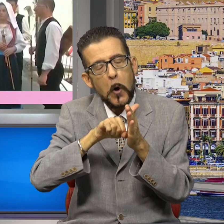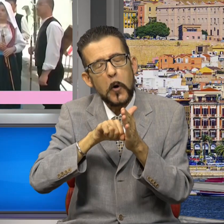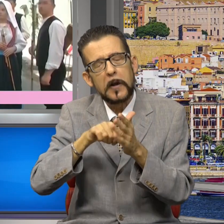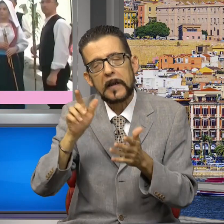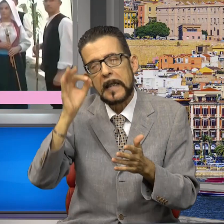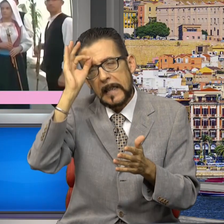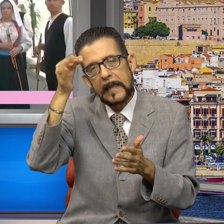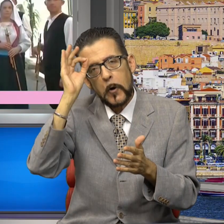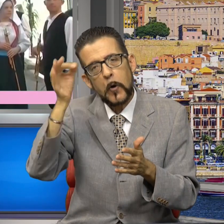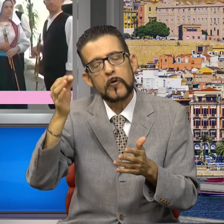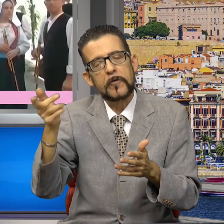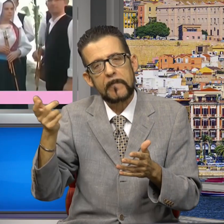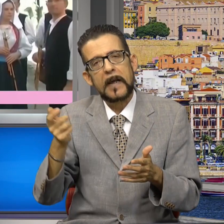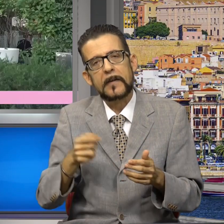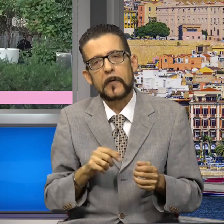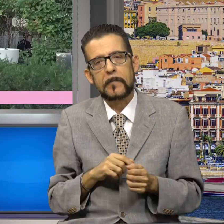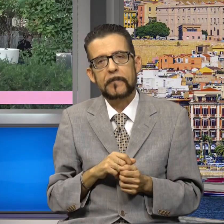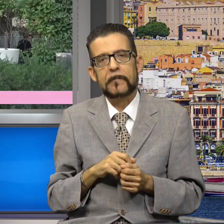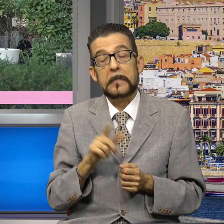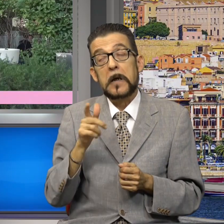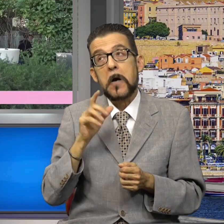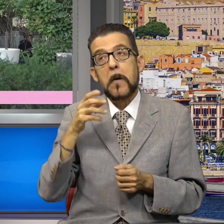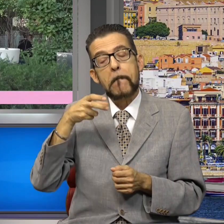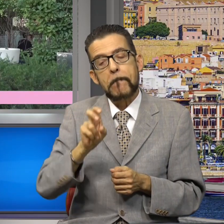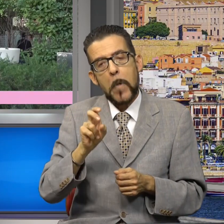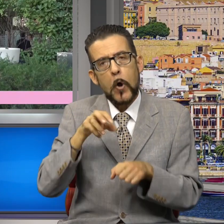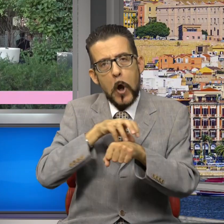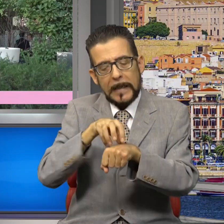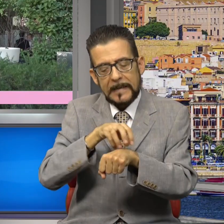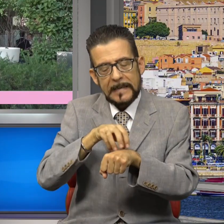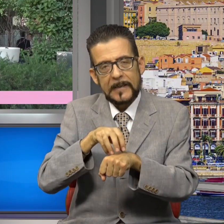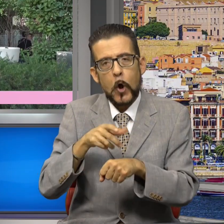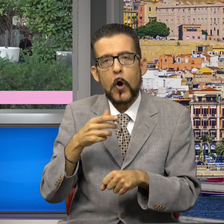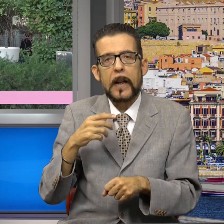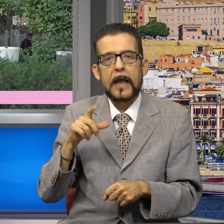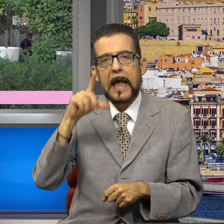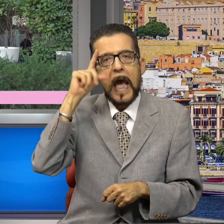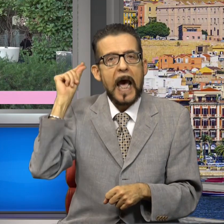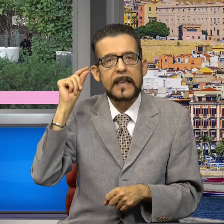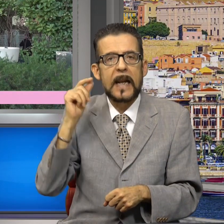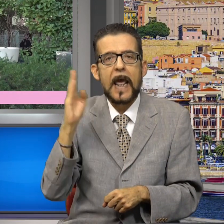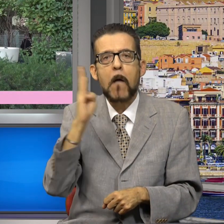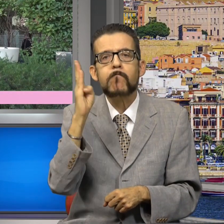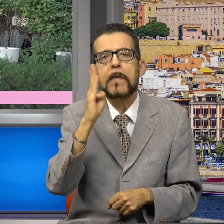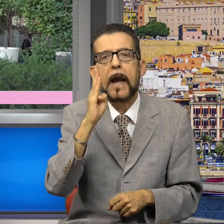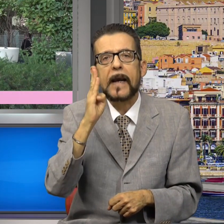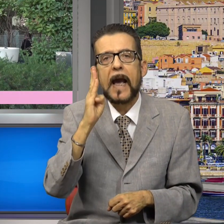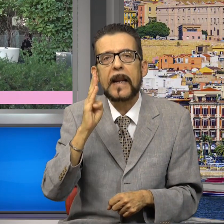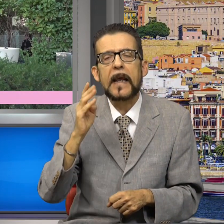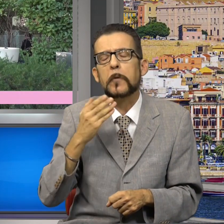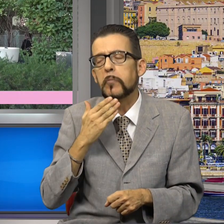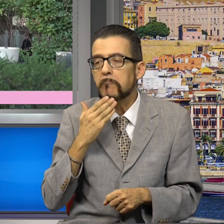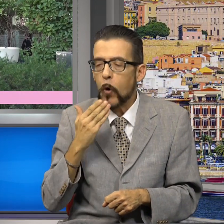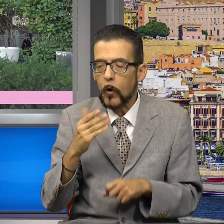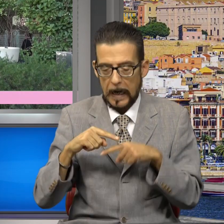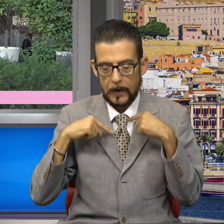lavoro. Ho avuto modo anche di parlare con l'assessore regionale Andrea Biancareddu, che si congratula con noi e con la